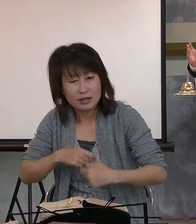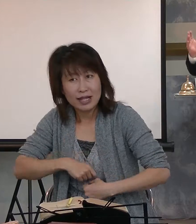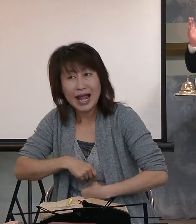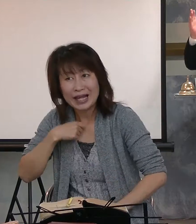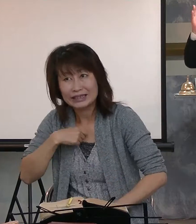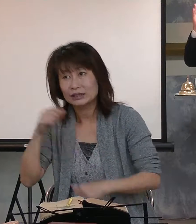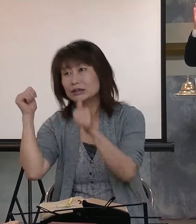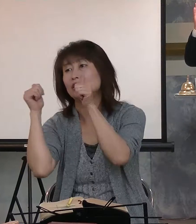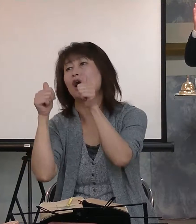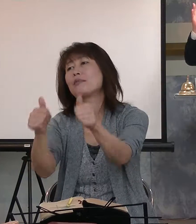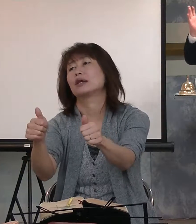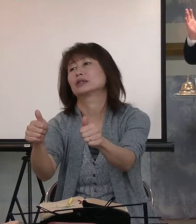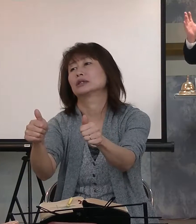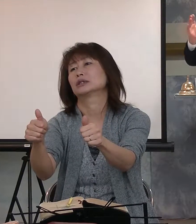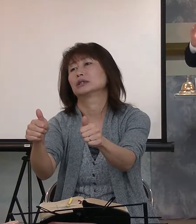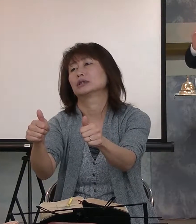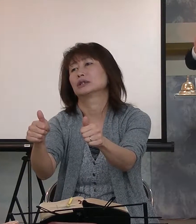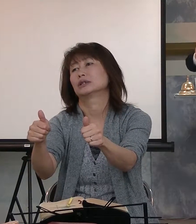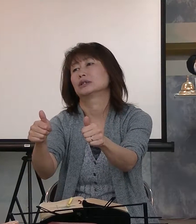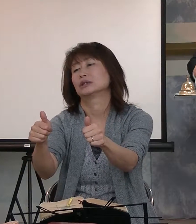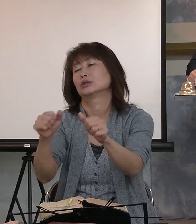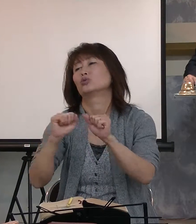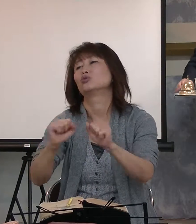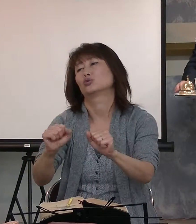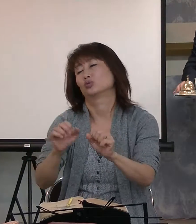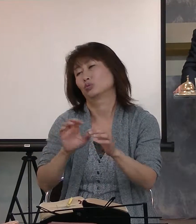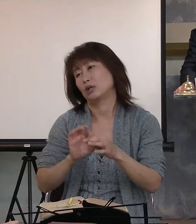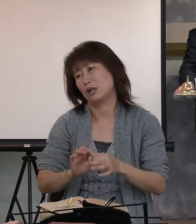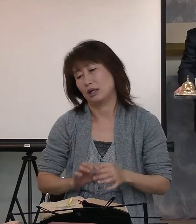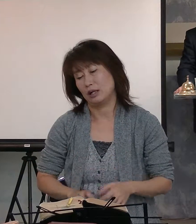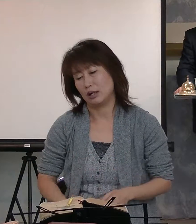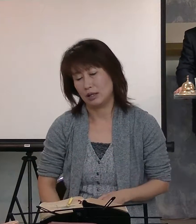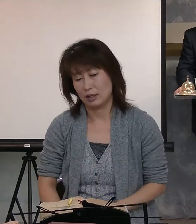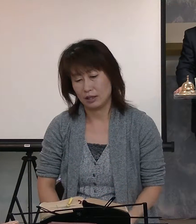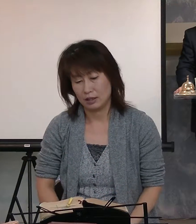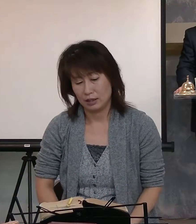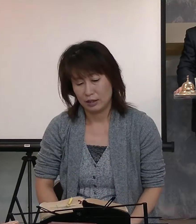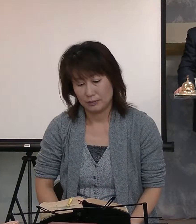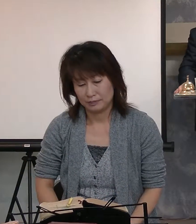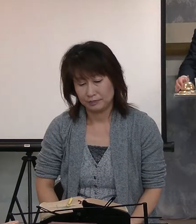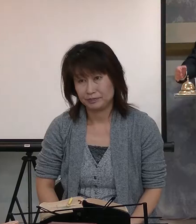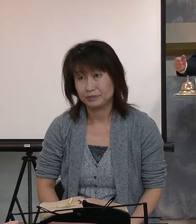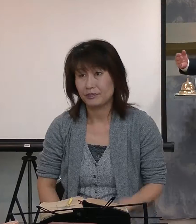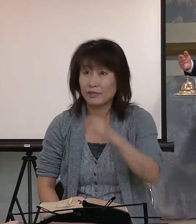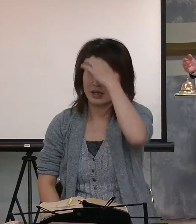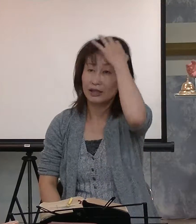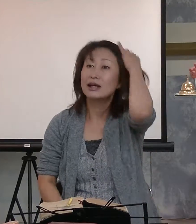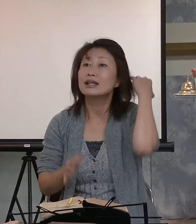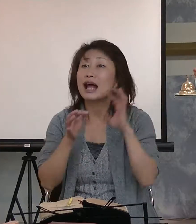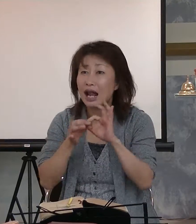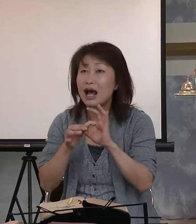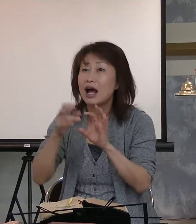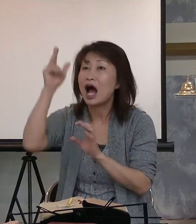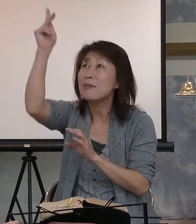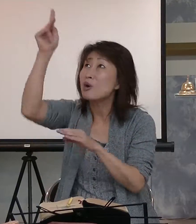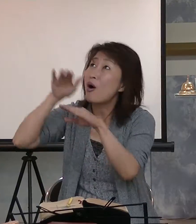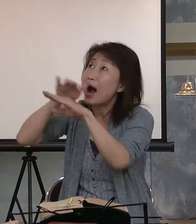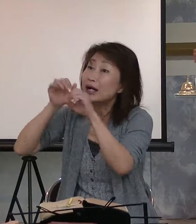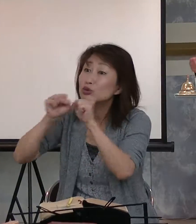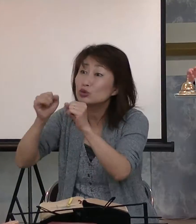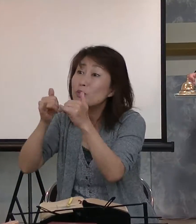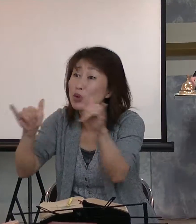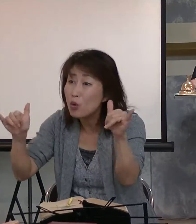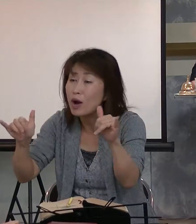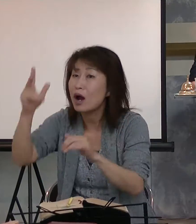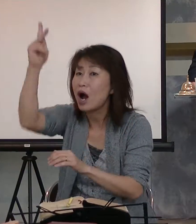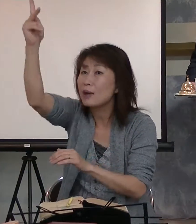を神は知っているからであります。だから神を愛する者は神を